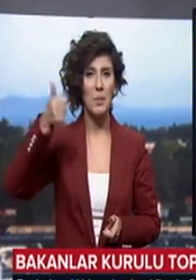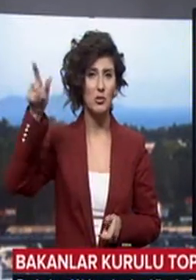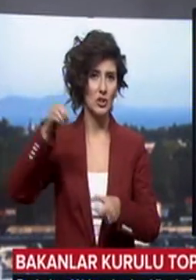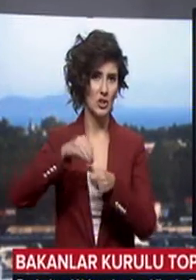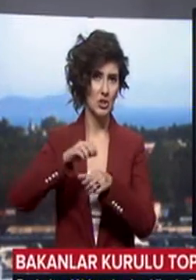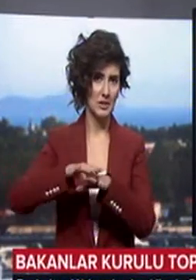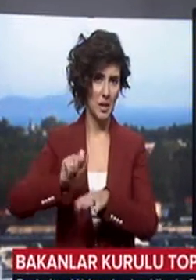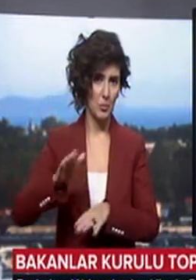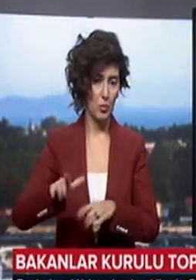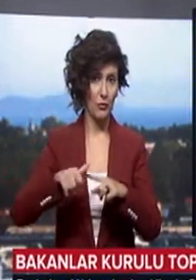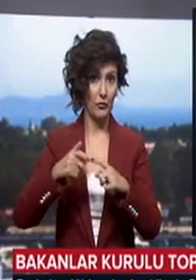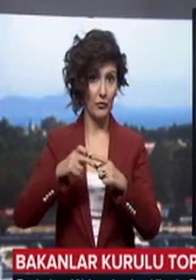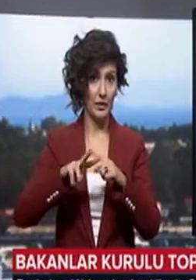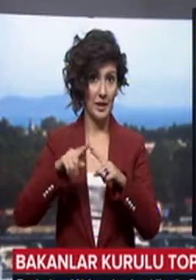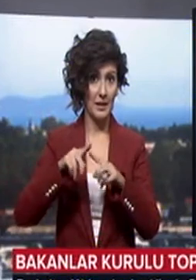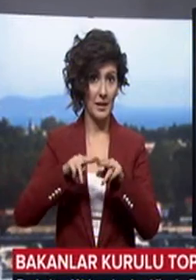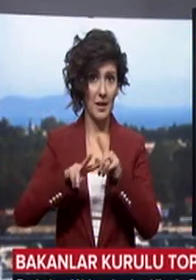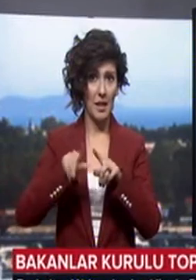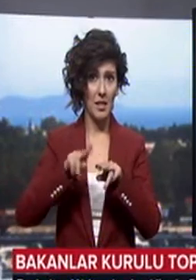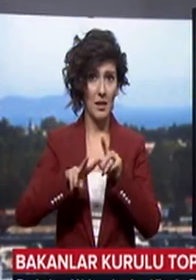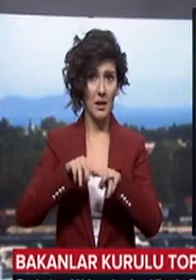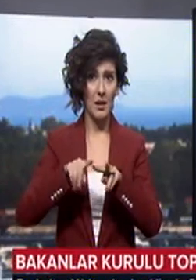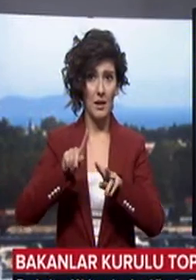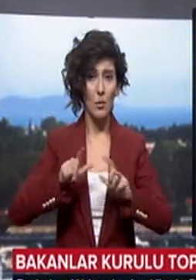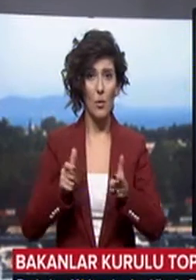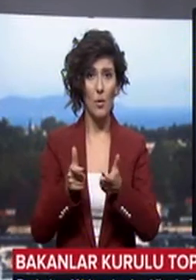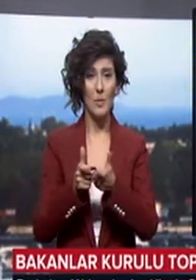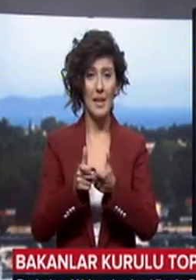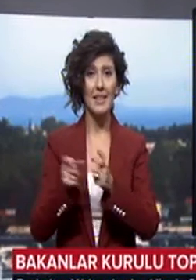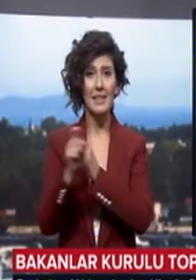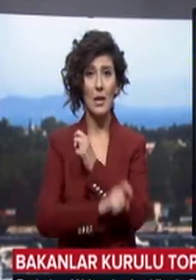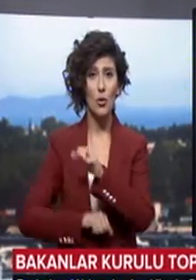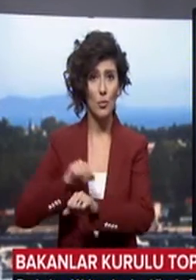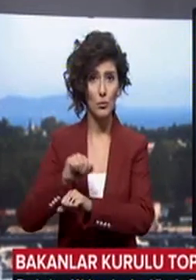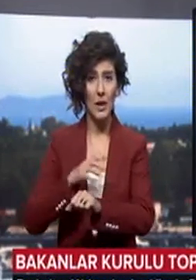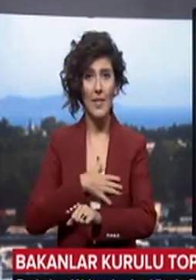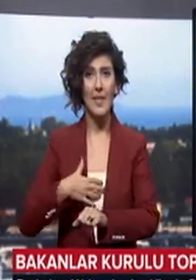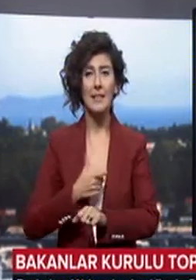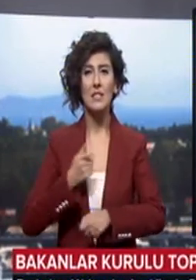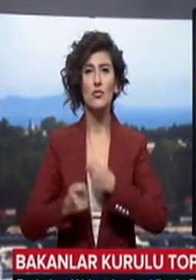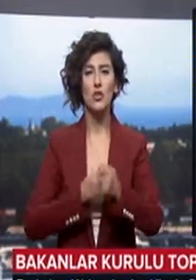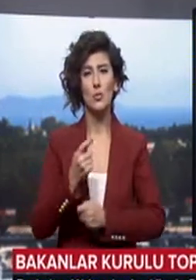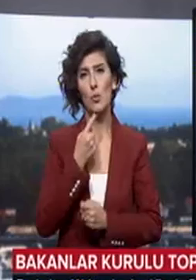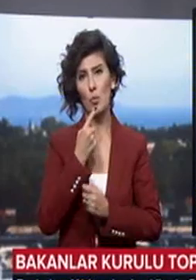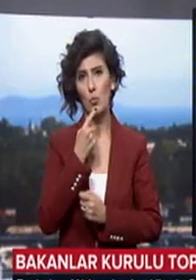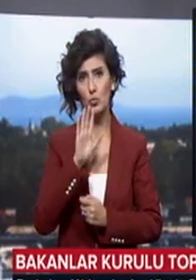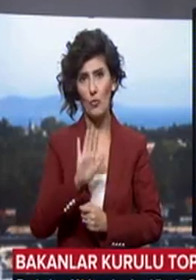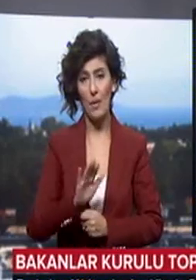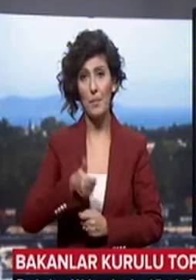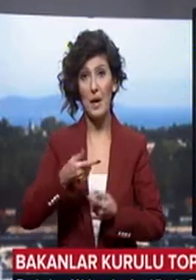başkanlığında yapılıyor. Fırat Kalkanı Harekatı, terörle mücadele ve anayasa çalışmaları masada. Bakanlar Kurulu'nda Fırat